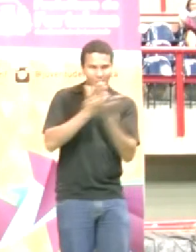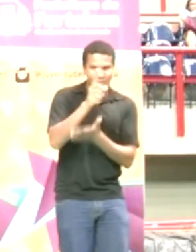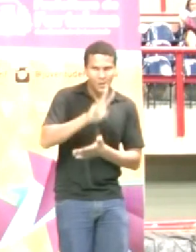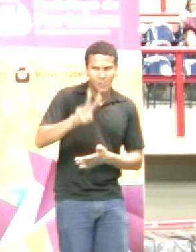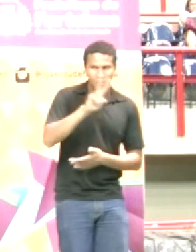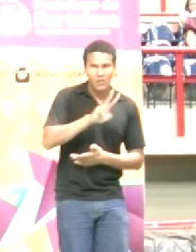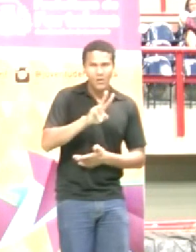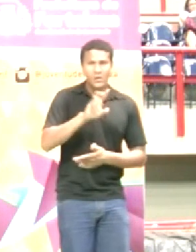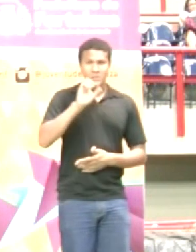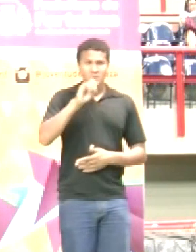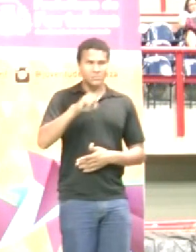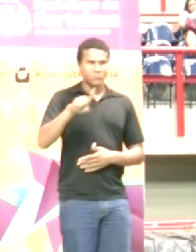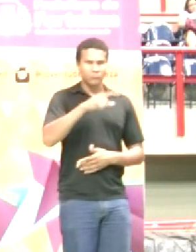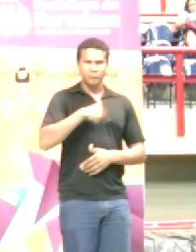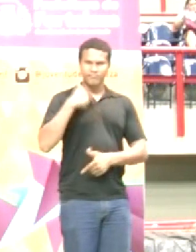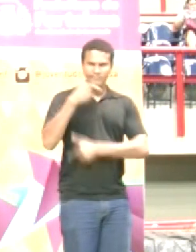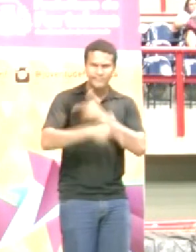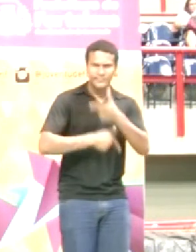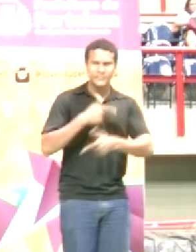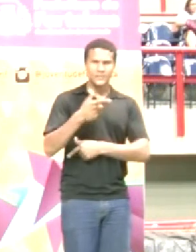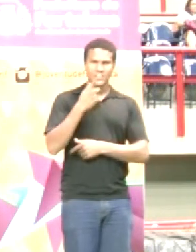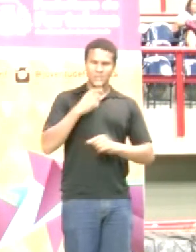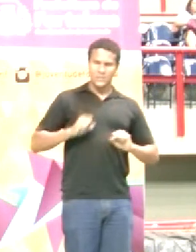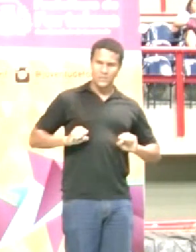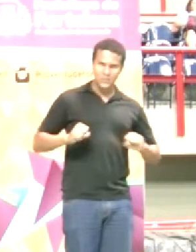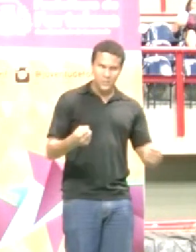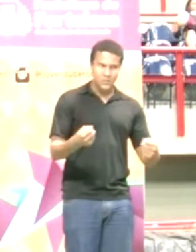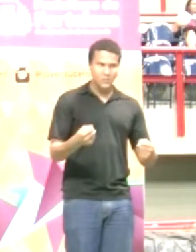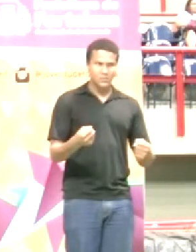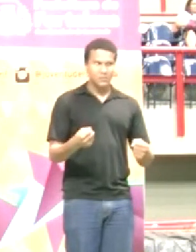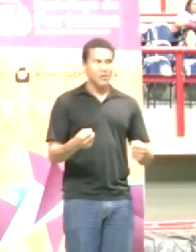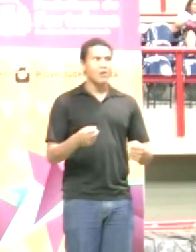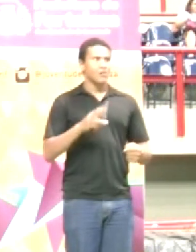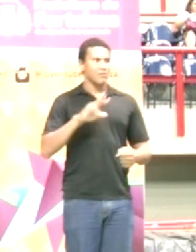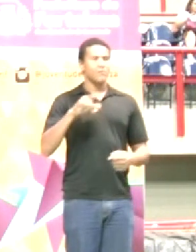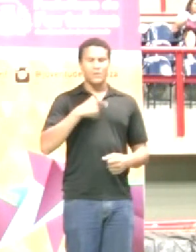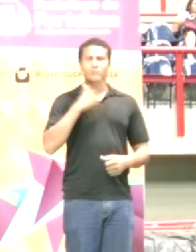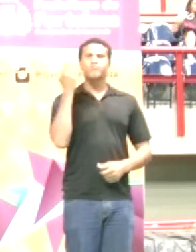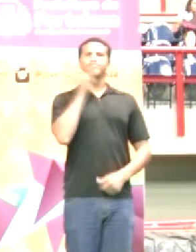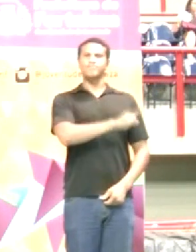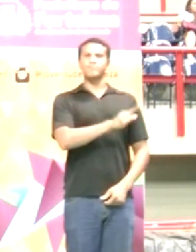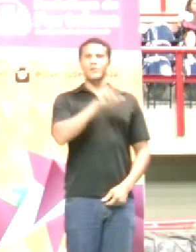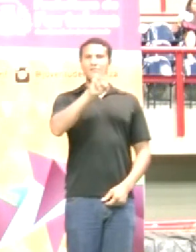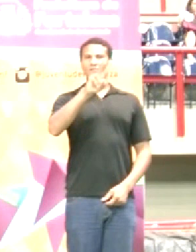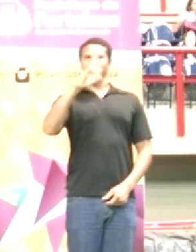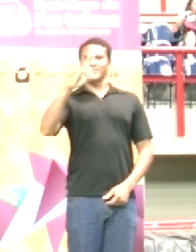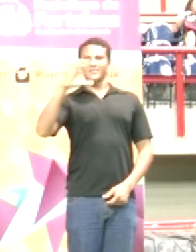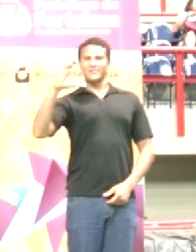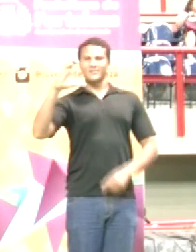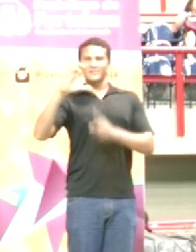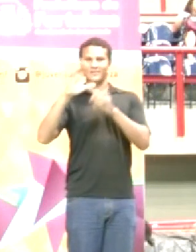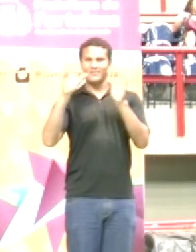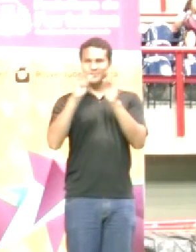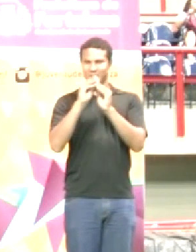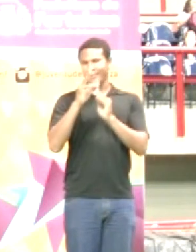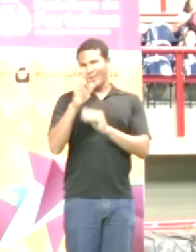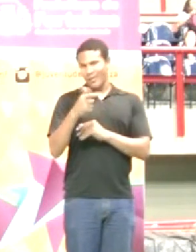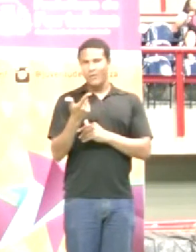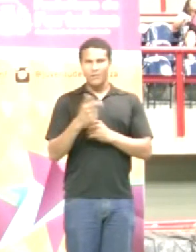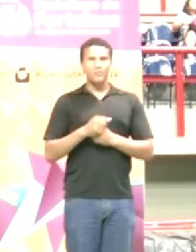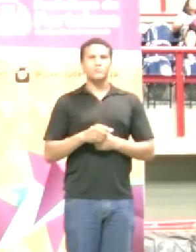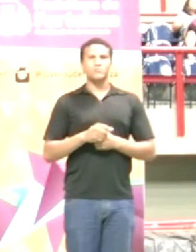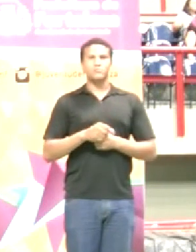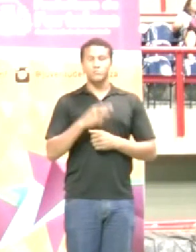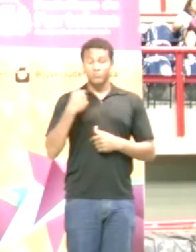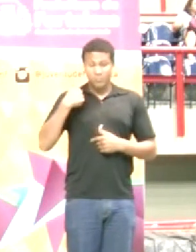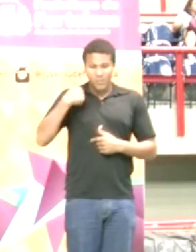vestibular. Se você trabalha, se você se esforça, o que vai dar certo. A gente tem que colocar isso na cabeça. Eu tenho que fazer a